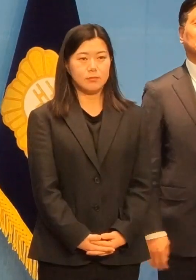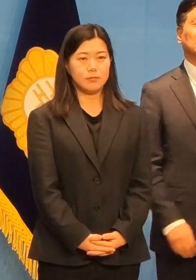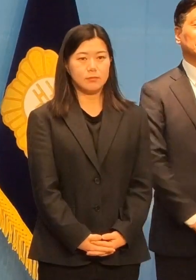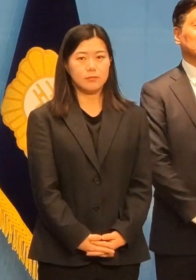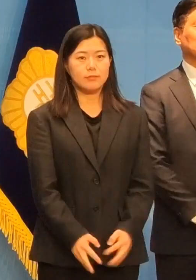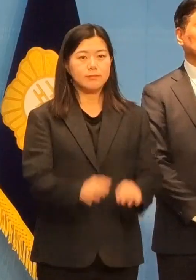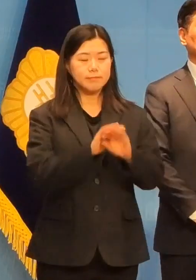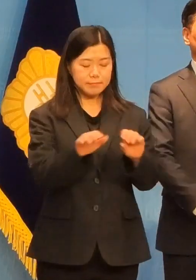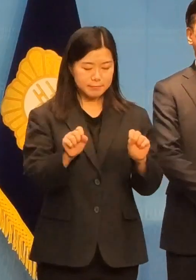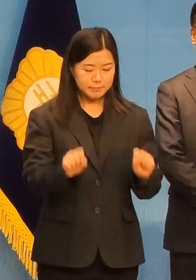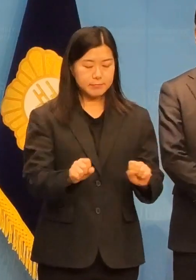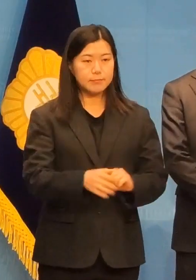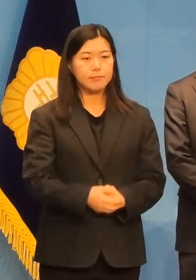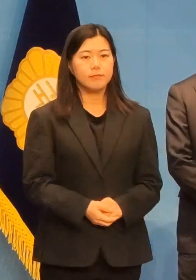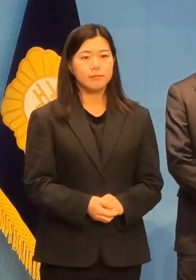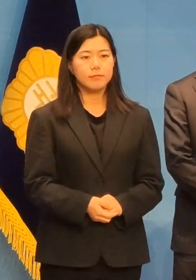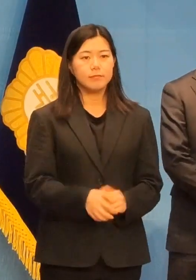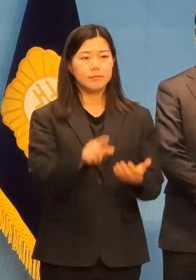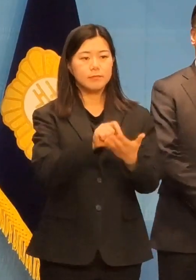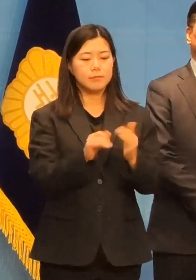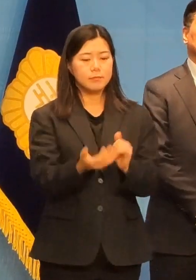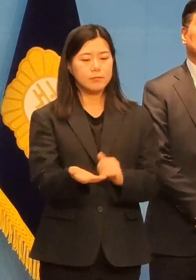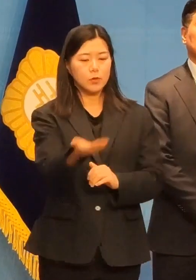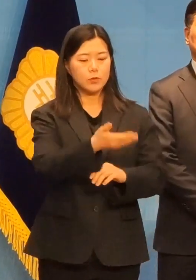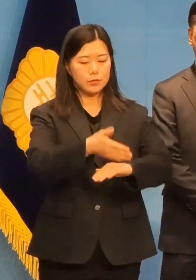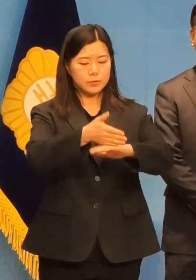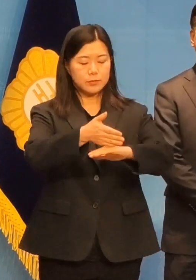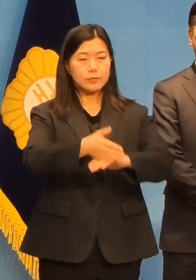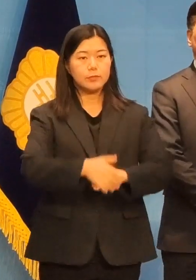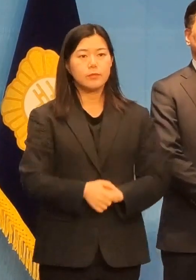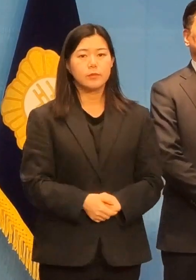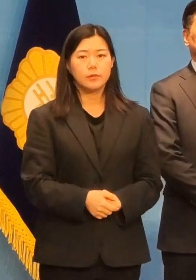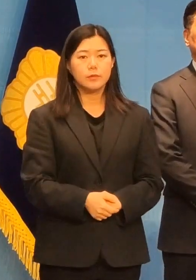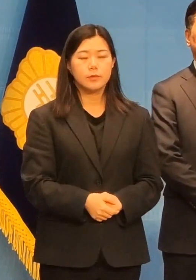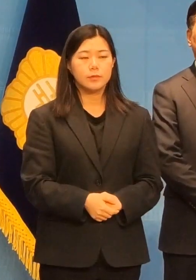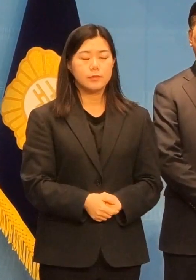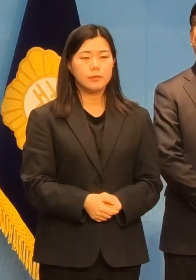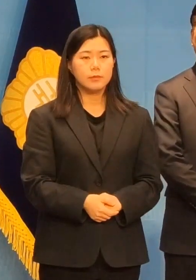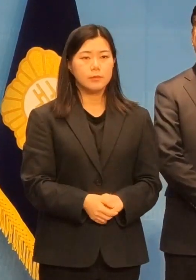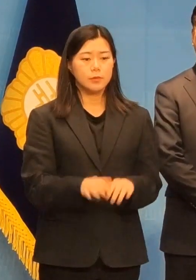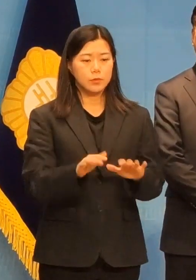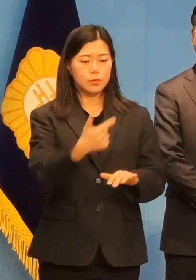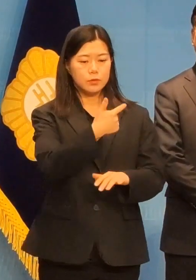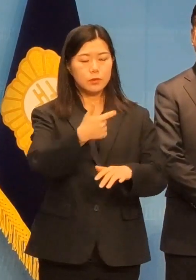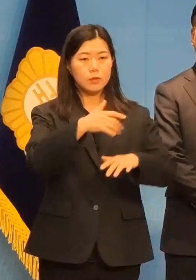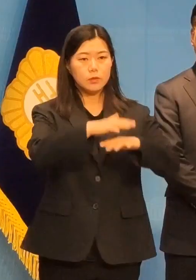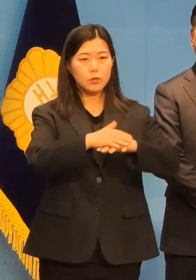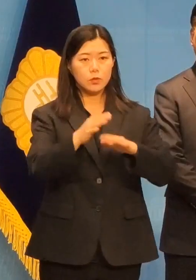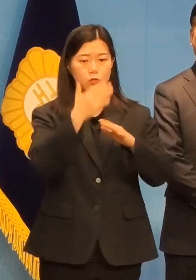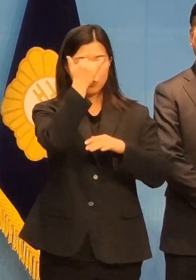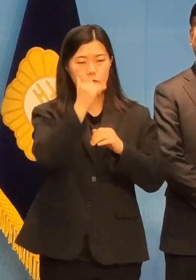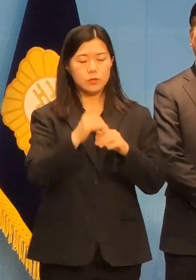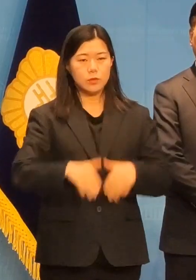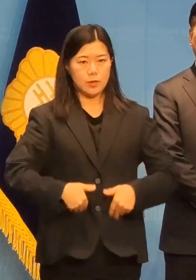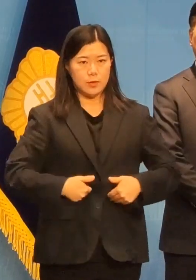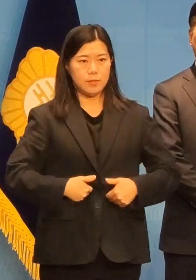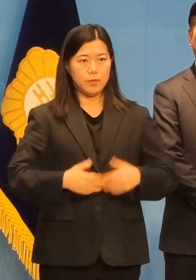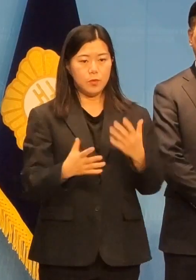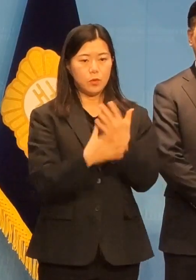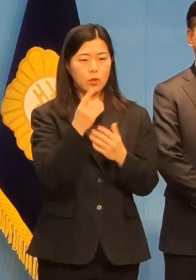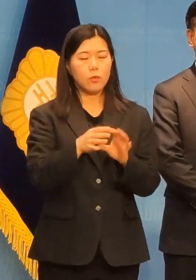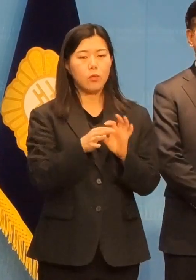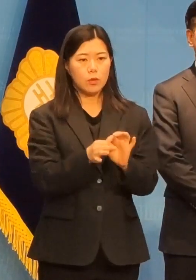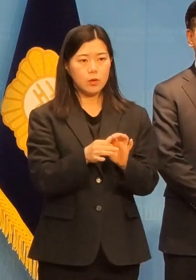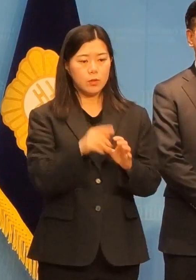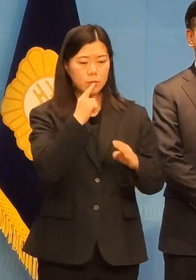네, 안녕하세요. 함께해 주신 기자 여러분 감사드립니다. 오늘 대전 충남 통합과 관련돼서